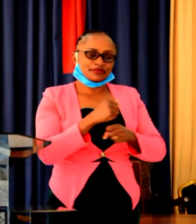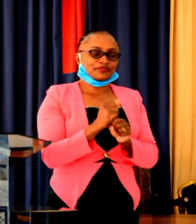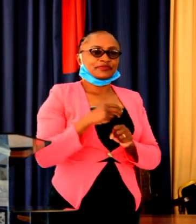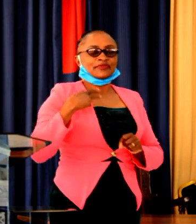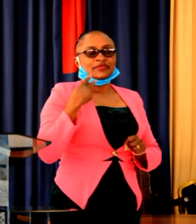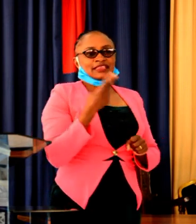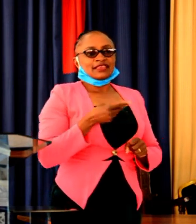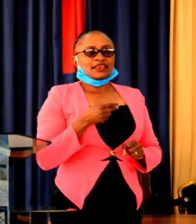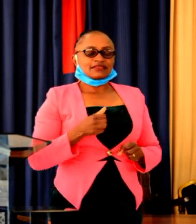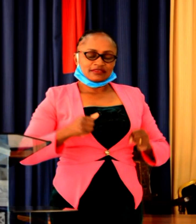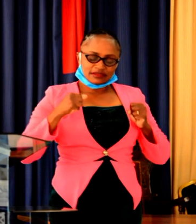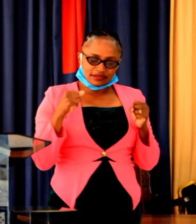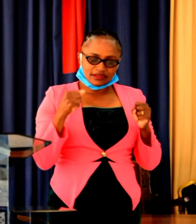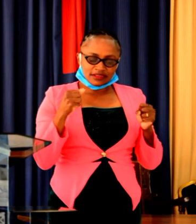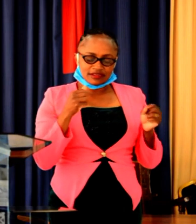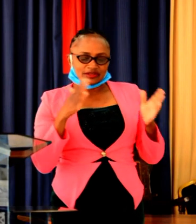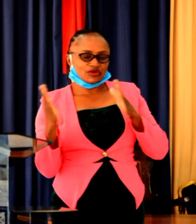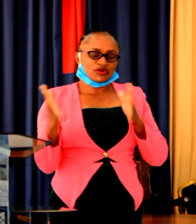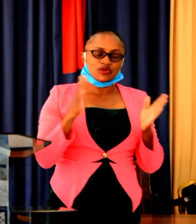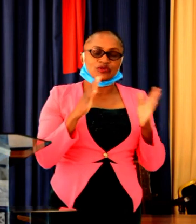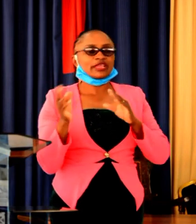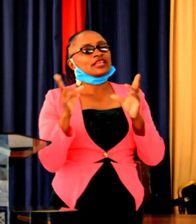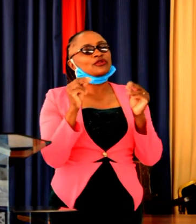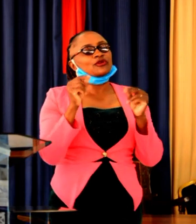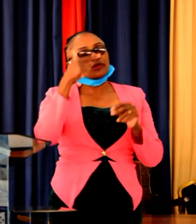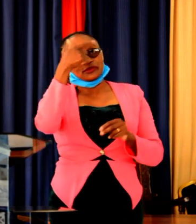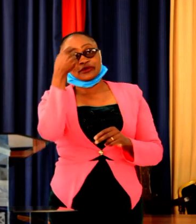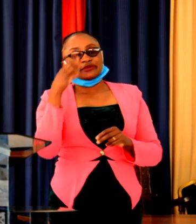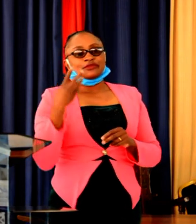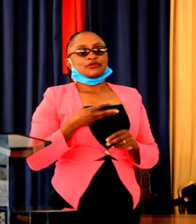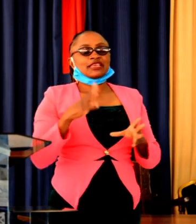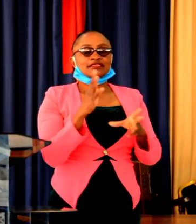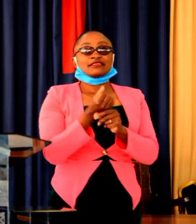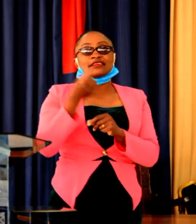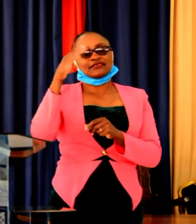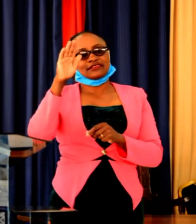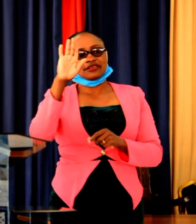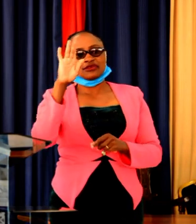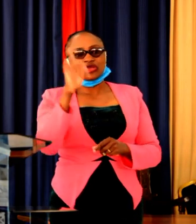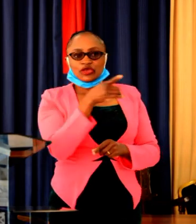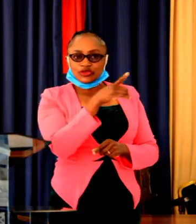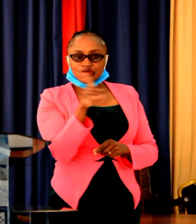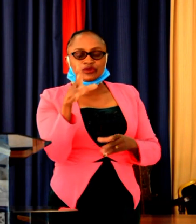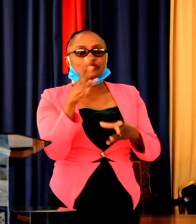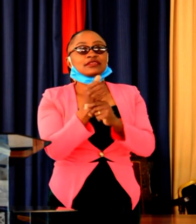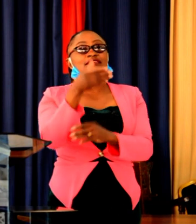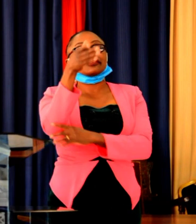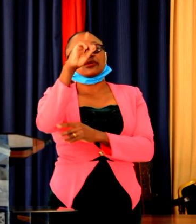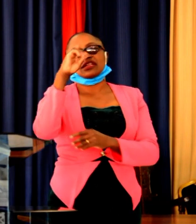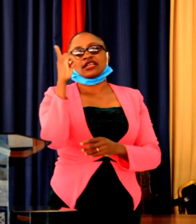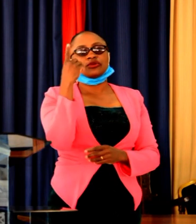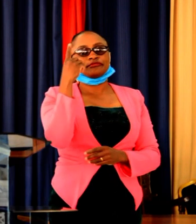be moved by anything, kwa maana tunamtegemea. Just trust in this God. Na jambo